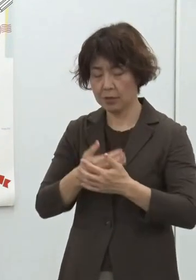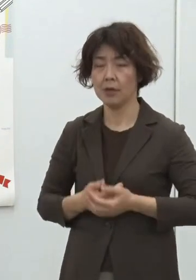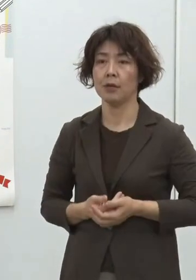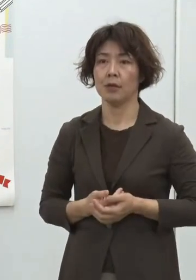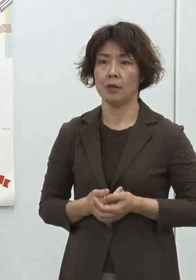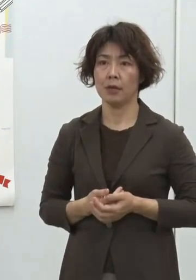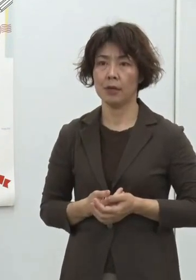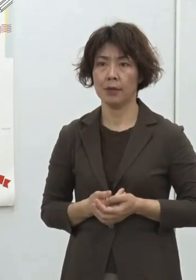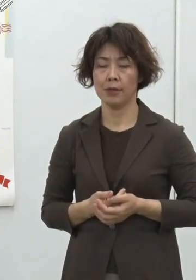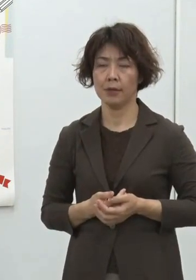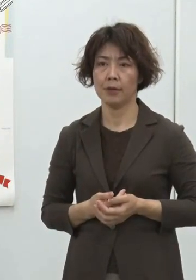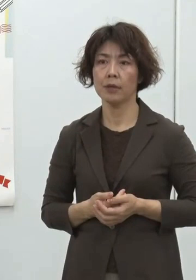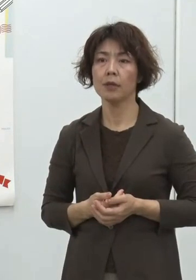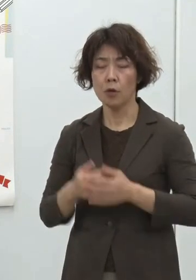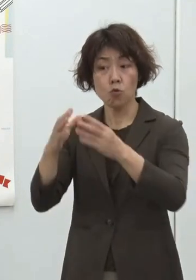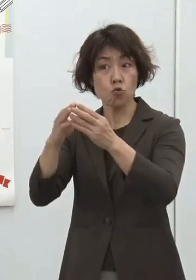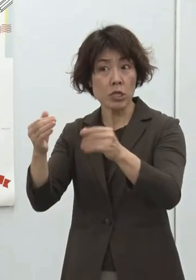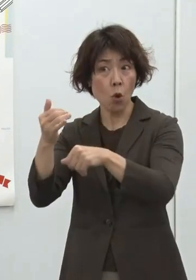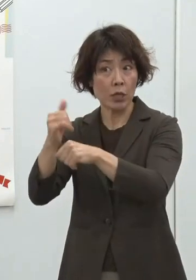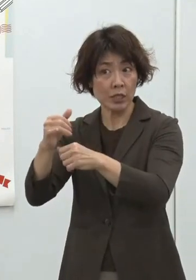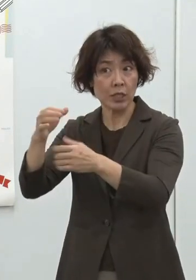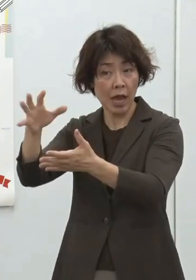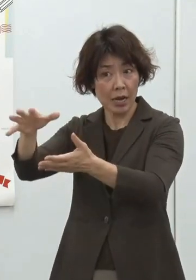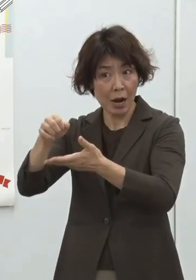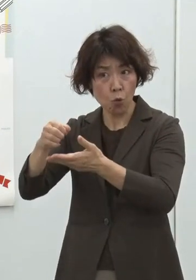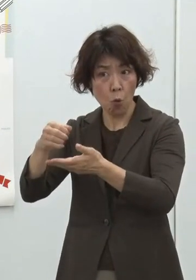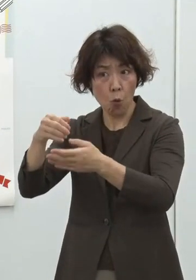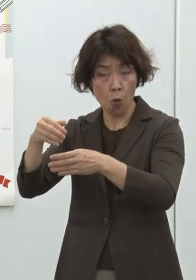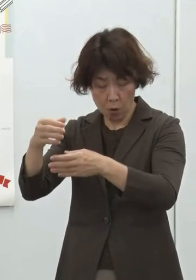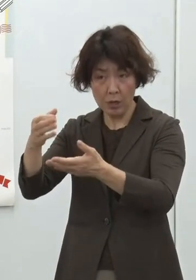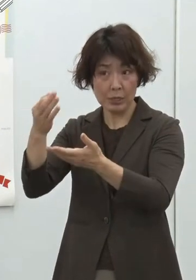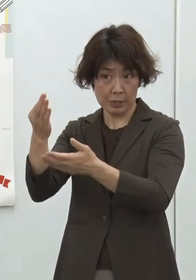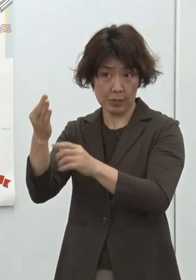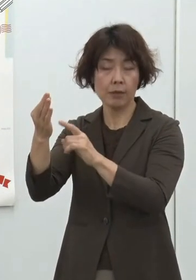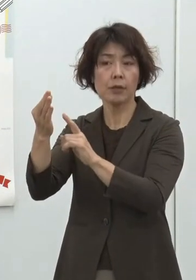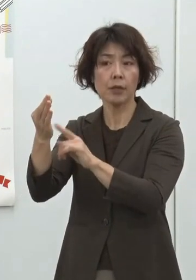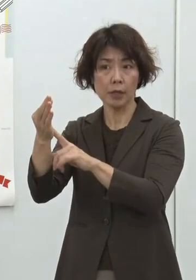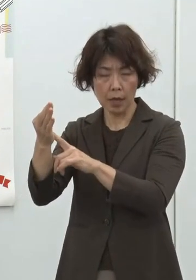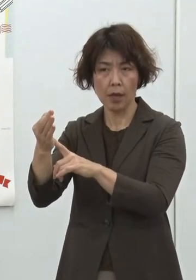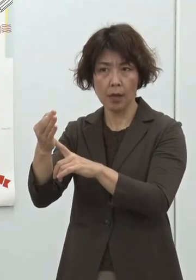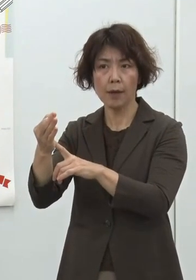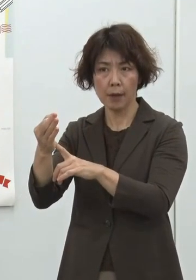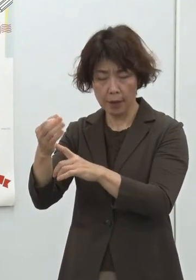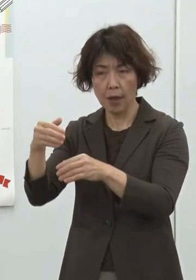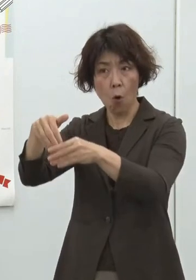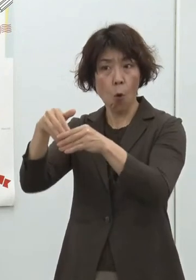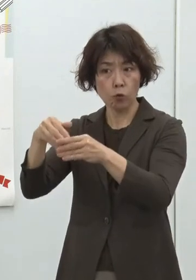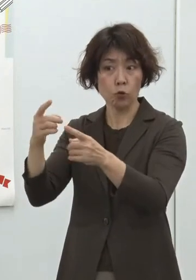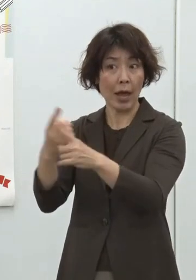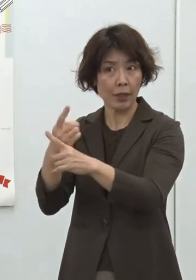し、国の人材確保指針において報酬改定は国の方でやっていただくことになるんです